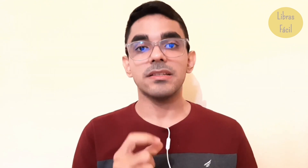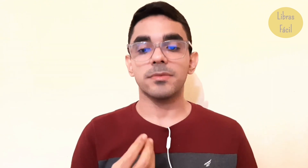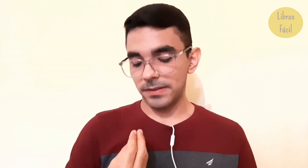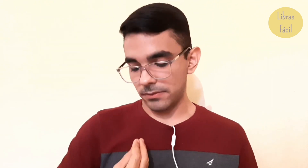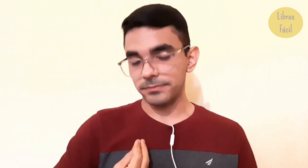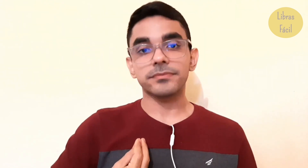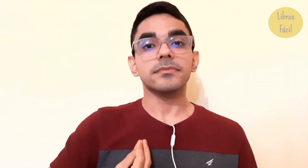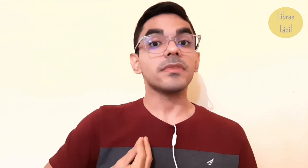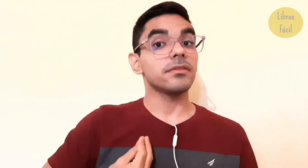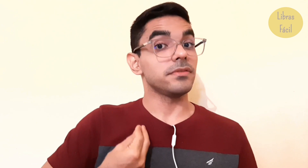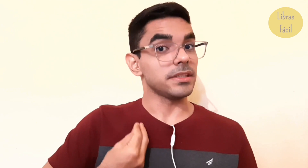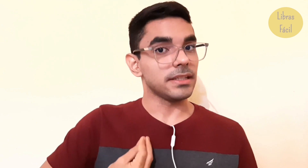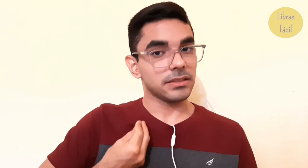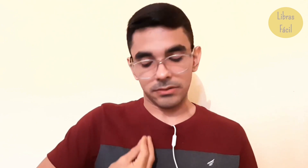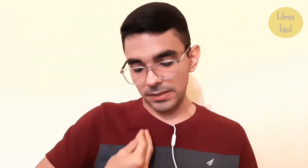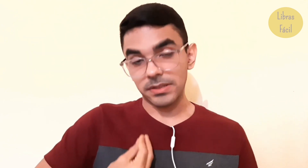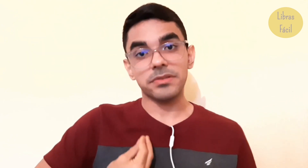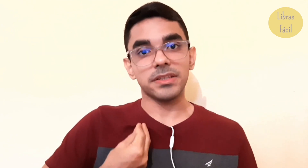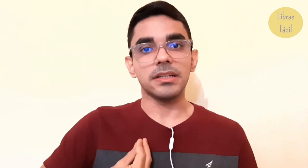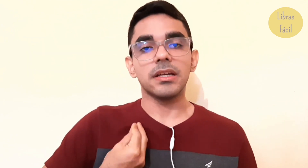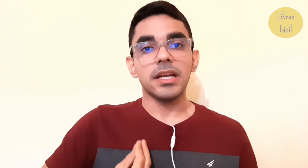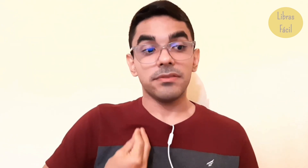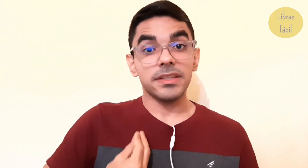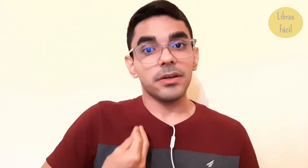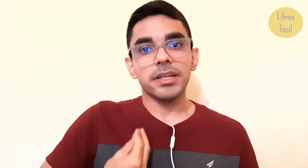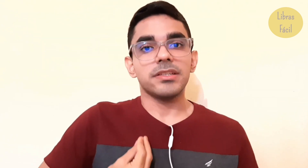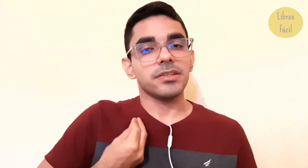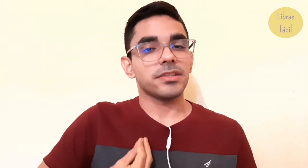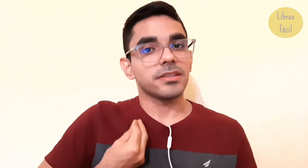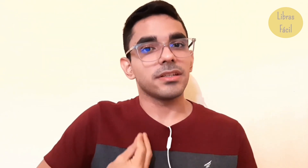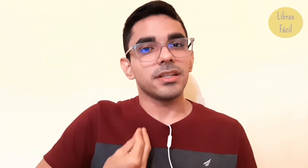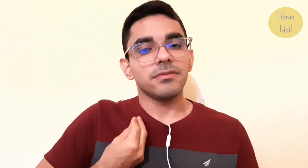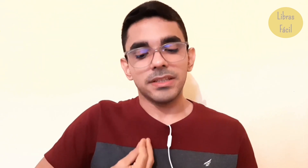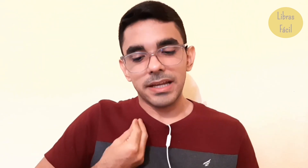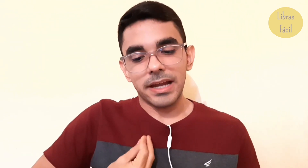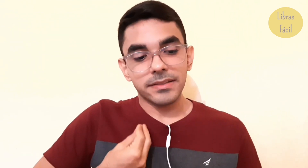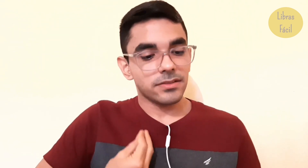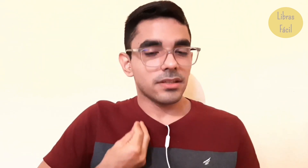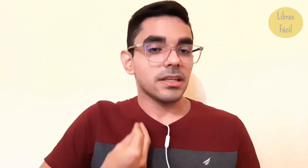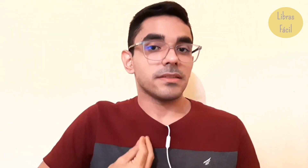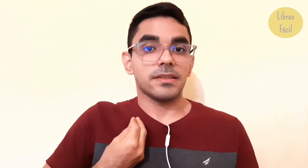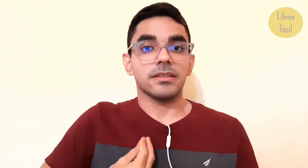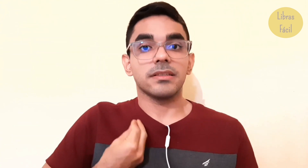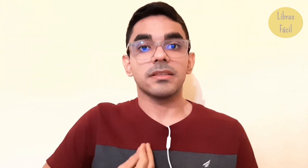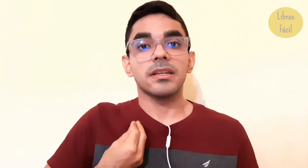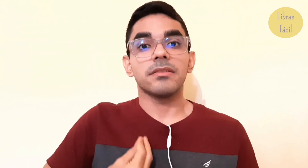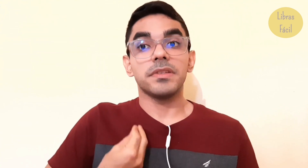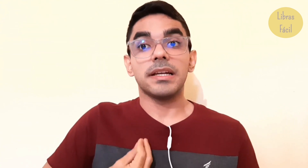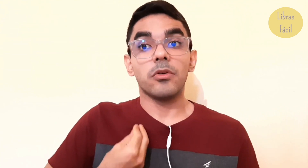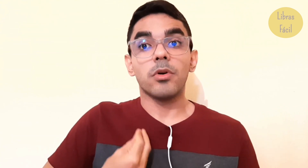expressão. Vida, esse é o sinal de vida. E vida é o que, gente? Vida é a existência. Vida é o